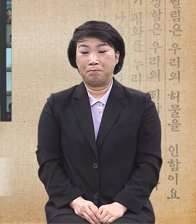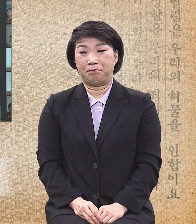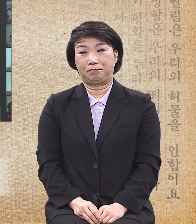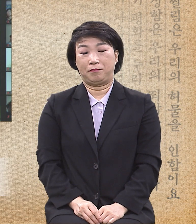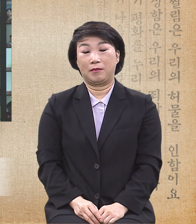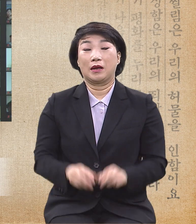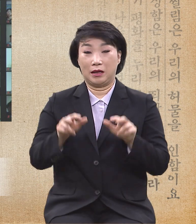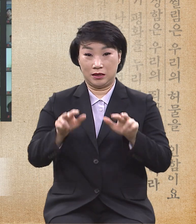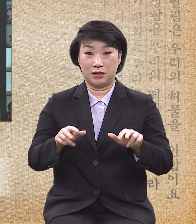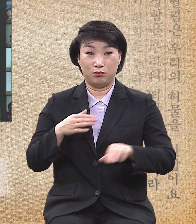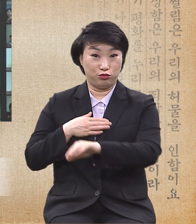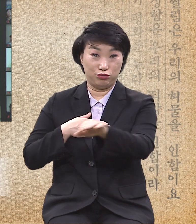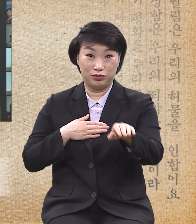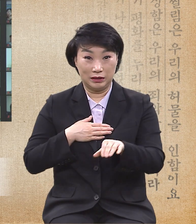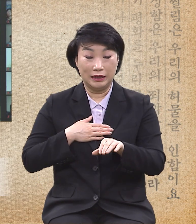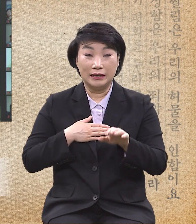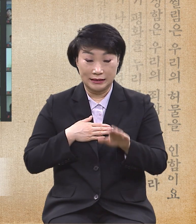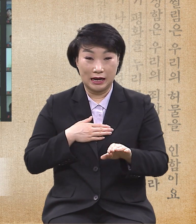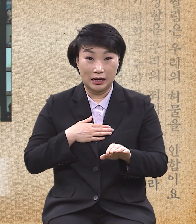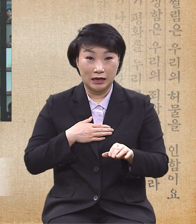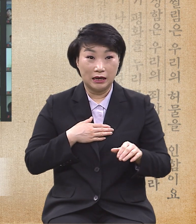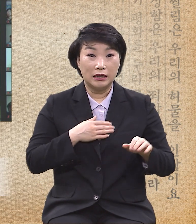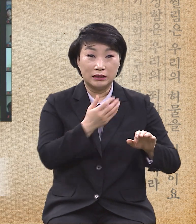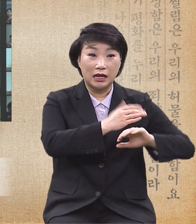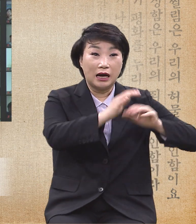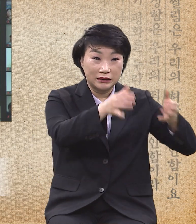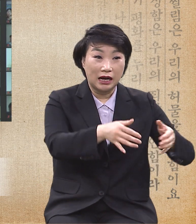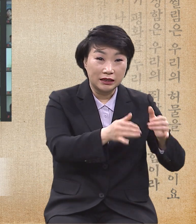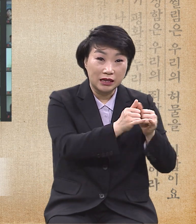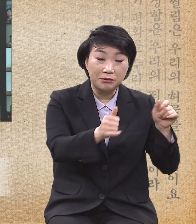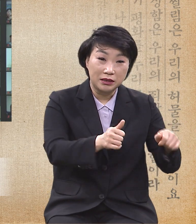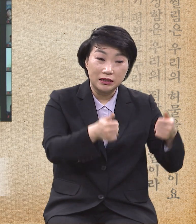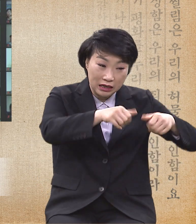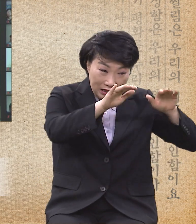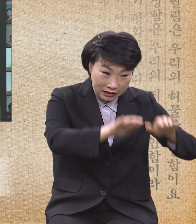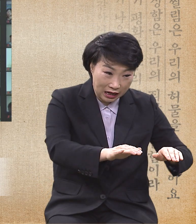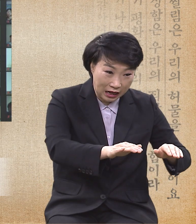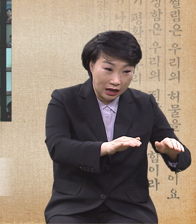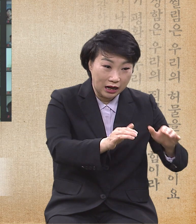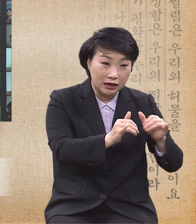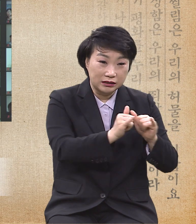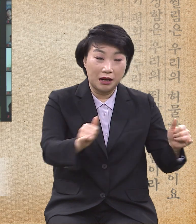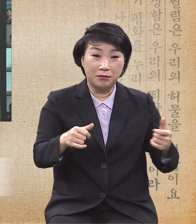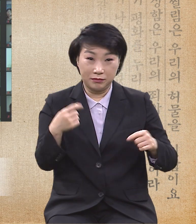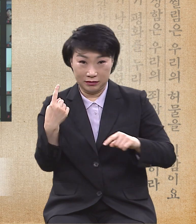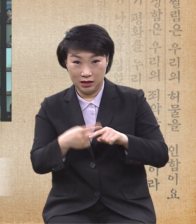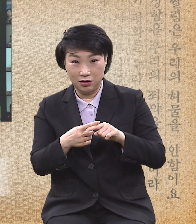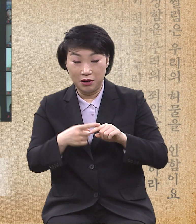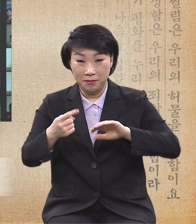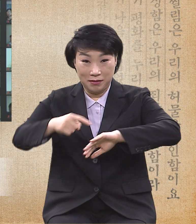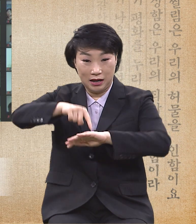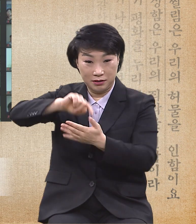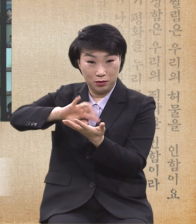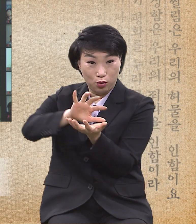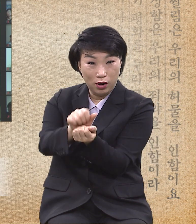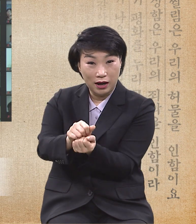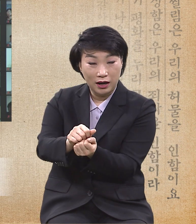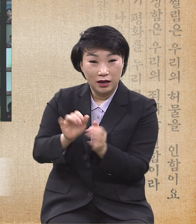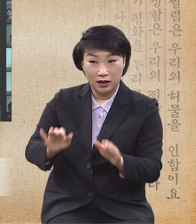우리 지금 이방인의 제사만큼 마음을 쏟아 구원의 주님 앞에